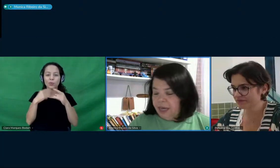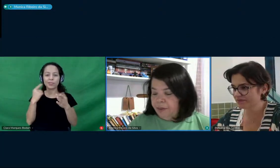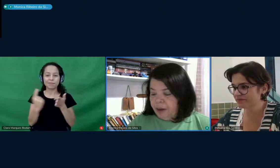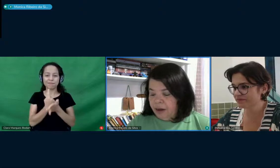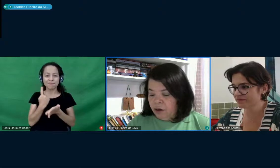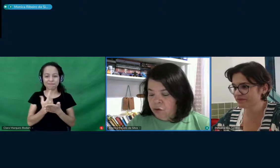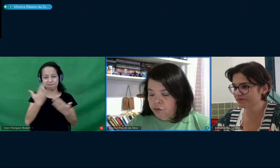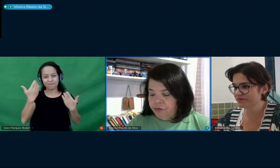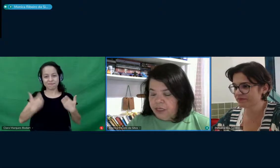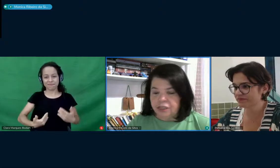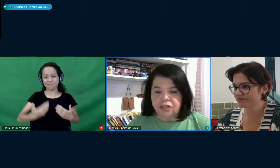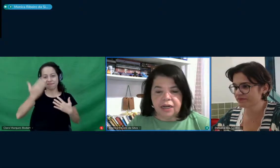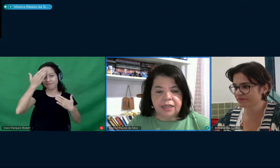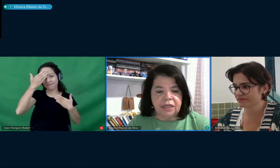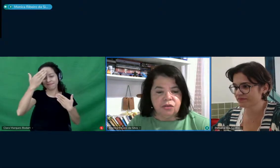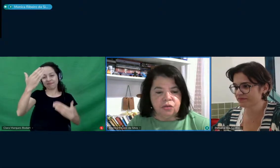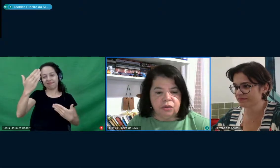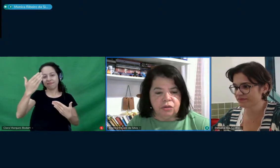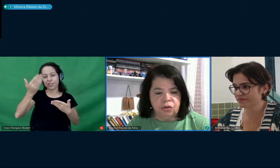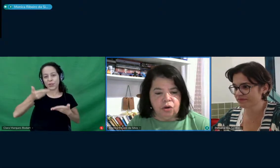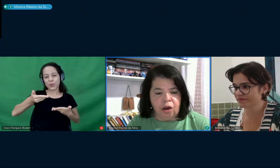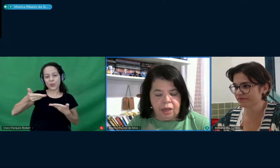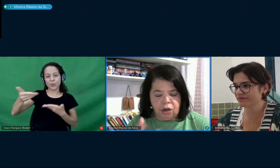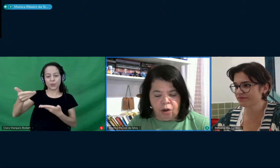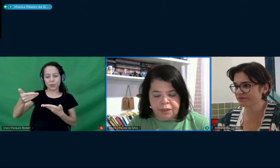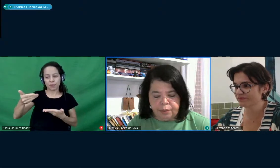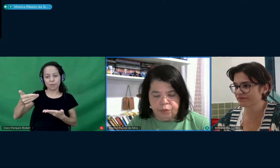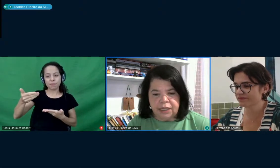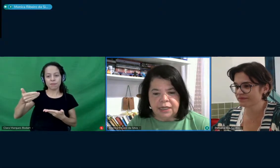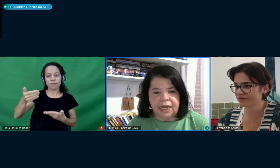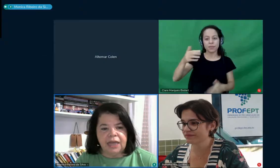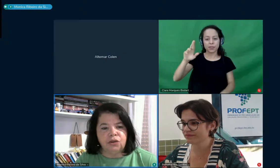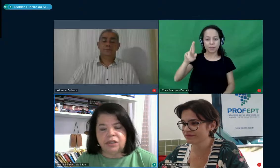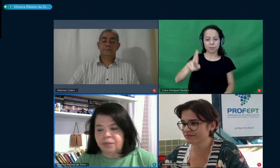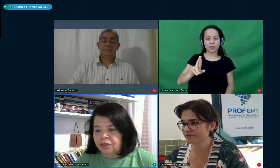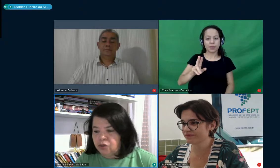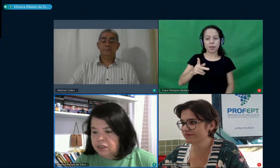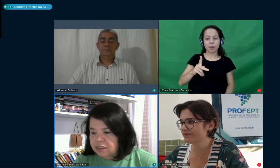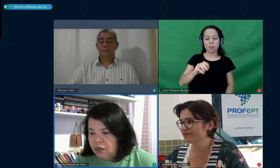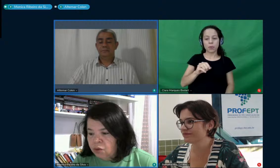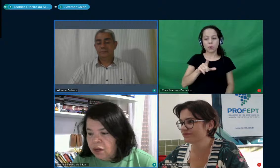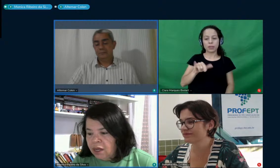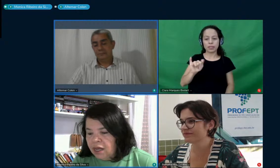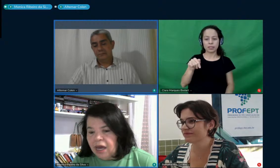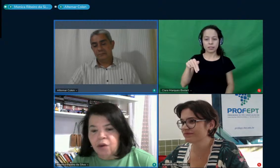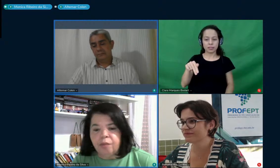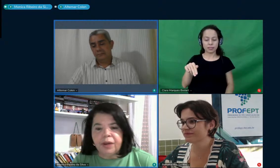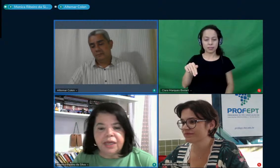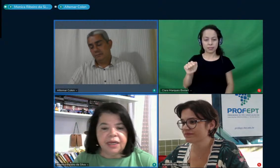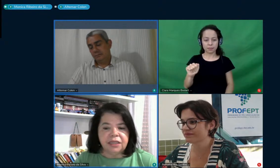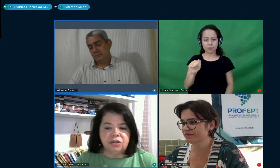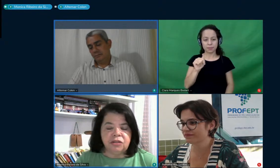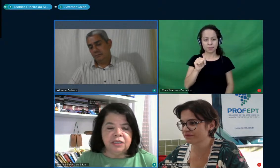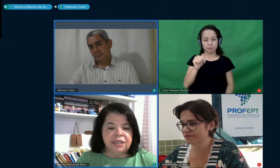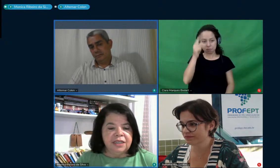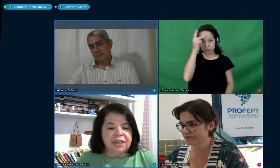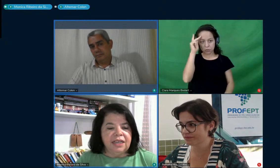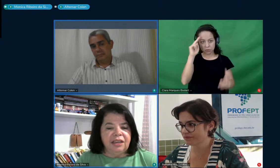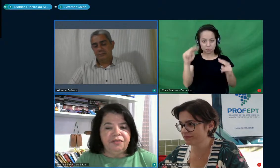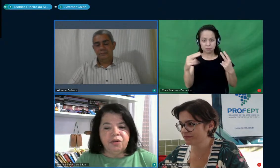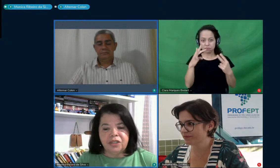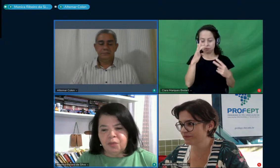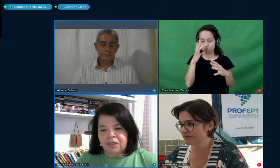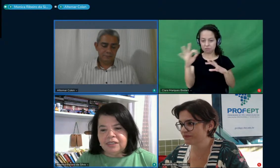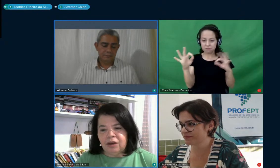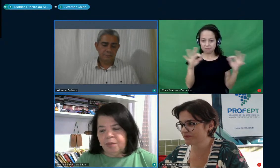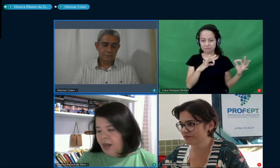né, ao convite, agradeço em nome da Poliana a todas as pessoas que estão acompanhando e